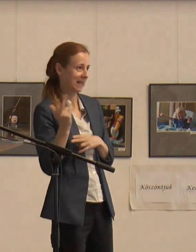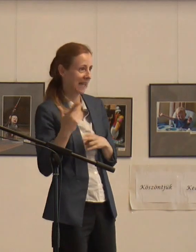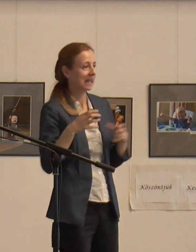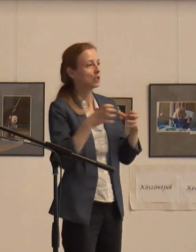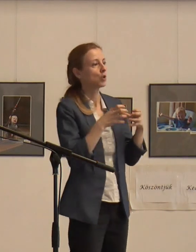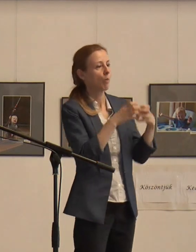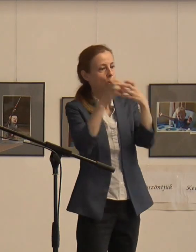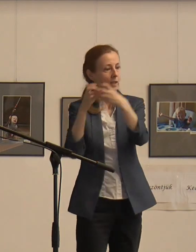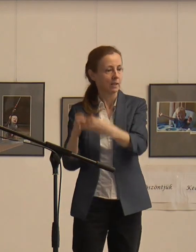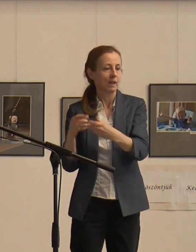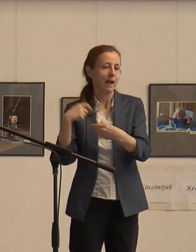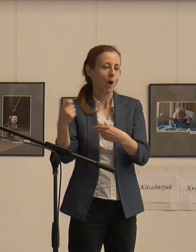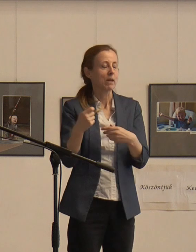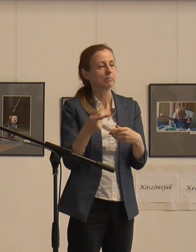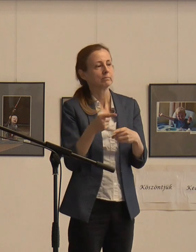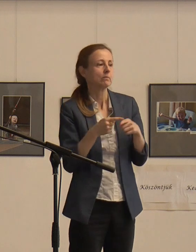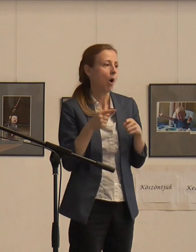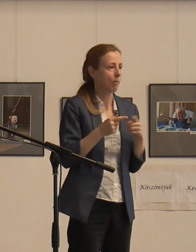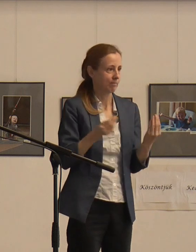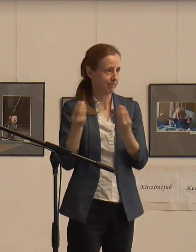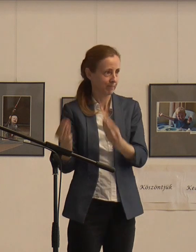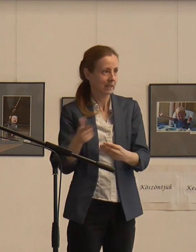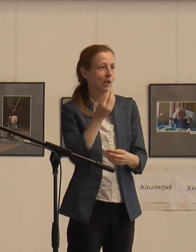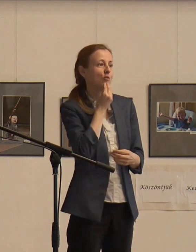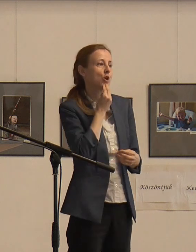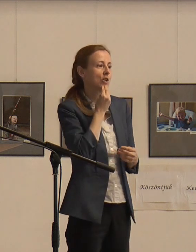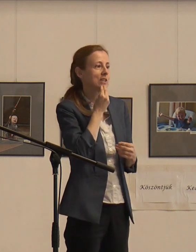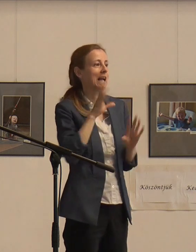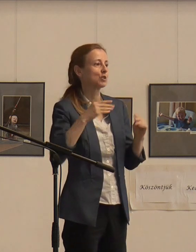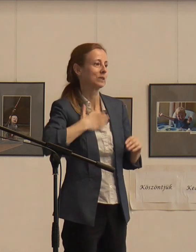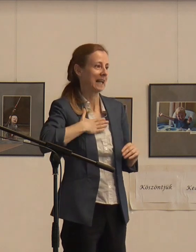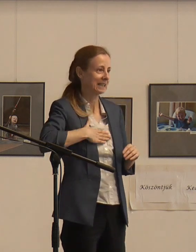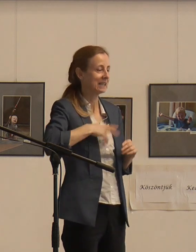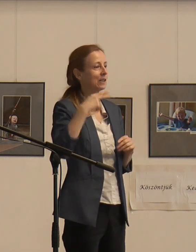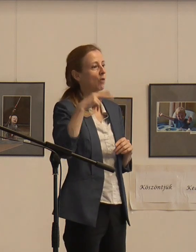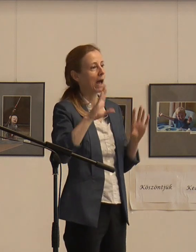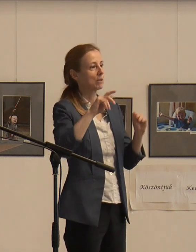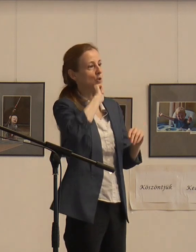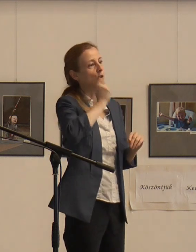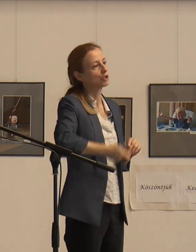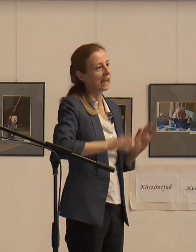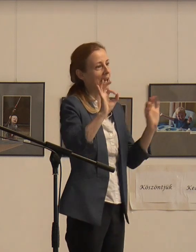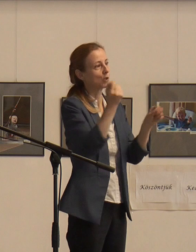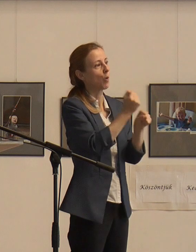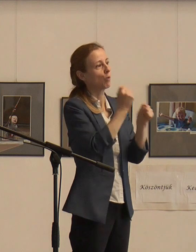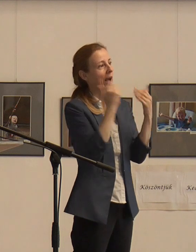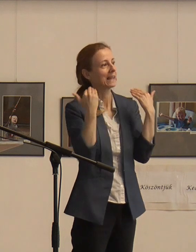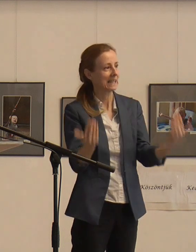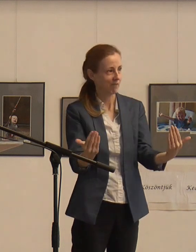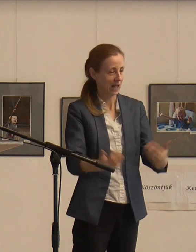csoportnak átműsor azt a kérdést és csekléséget, és fogyasztás sok szeretettel, és további sok sikert és jó munkát kívánok.